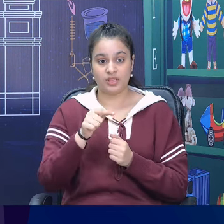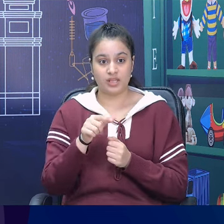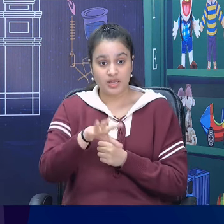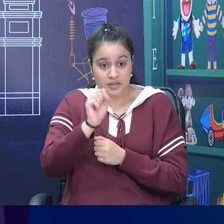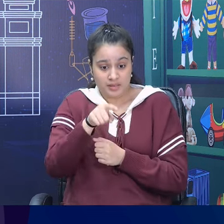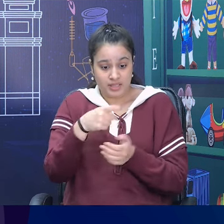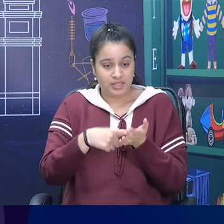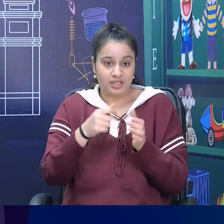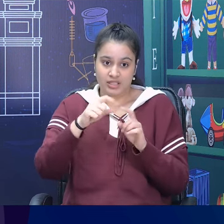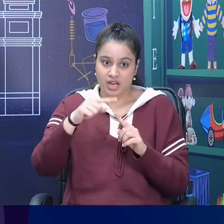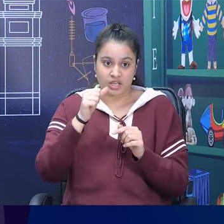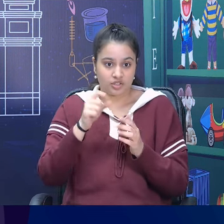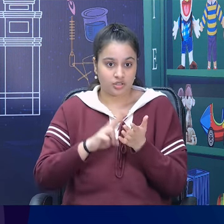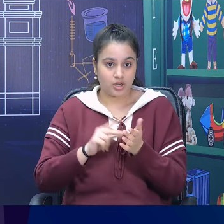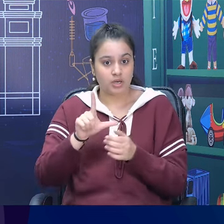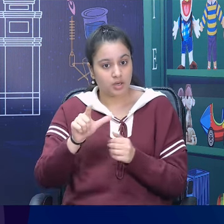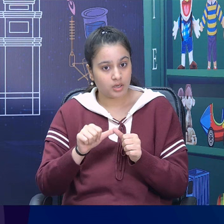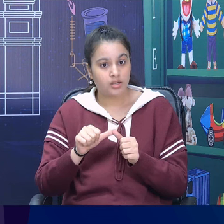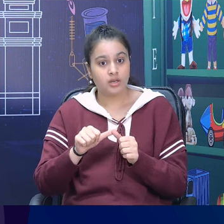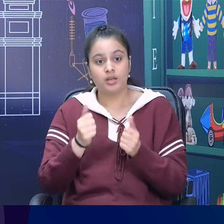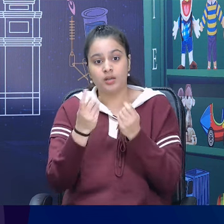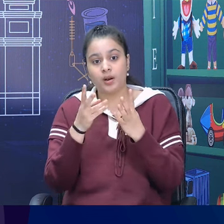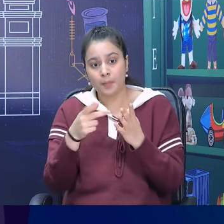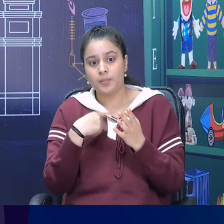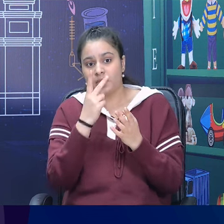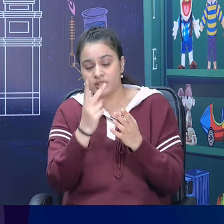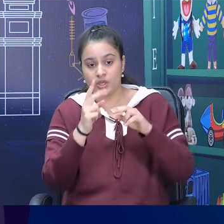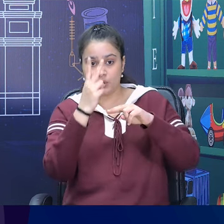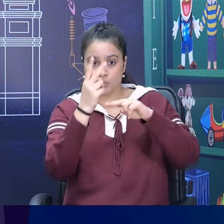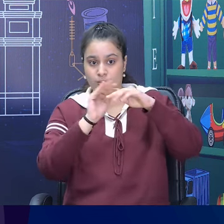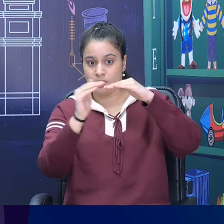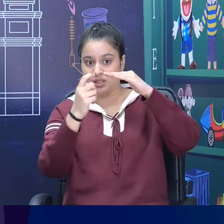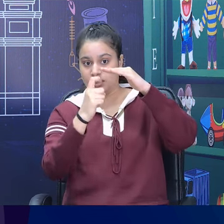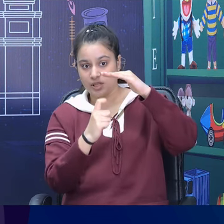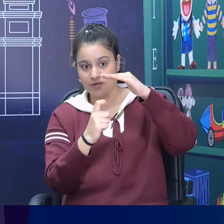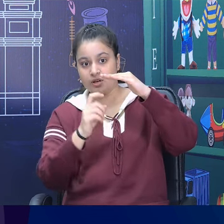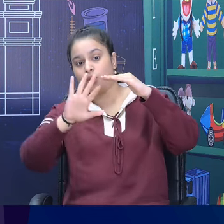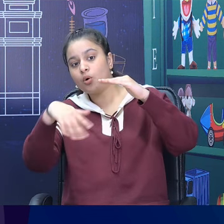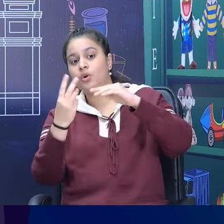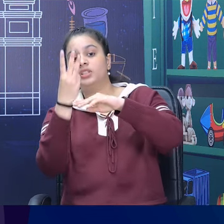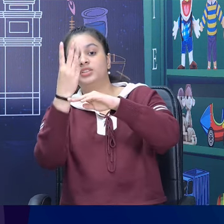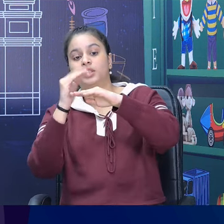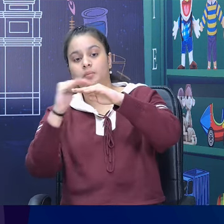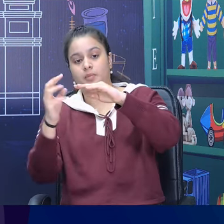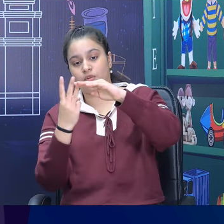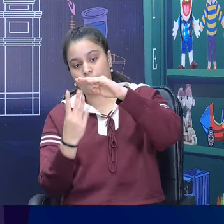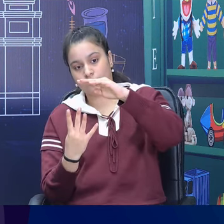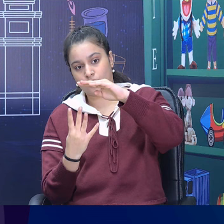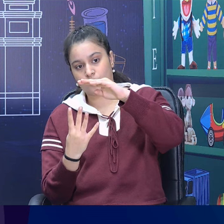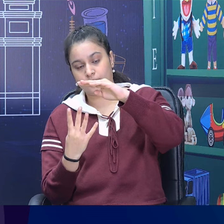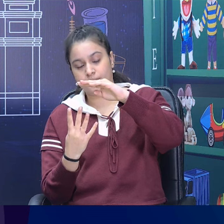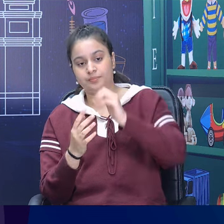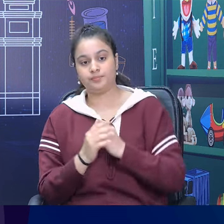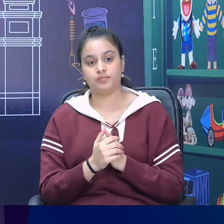लाइंग बिटवीन 2/7 एंड 3/4 तो जैसे हम देख पा रहे हैं इसमें जो दो नंबर दे रखा है पहला रेशनल नंबर